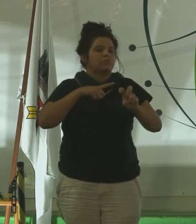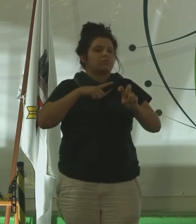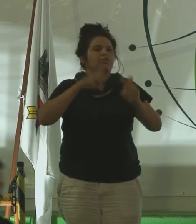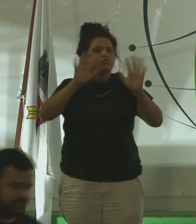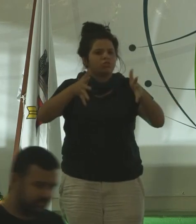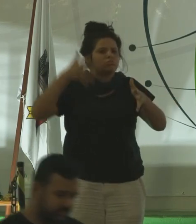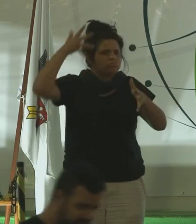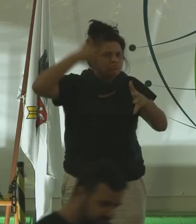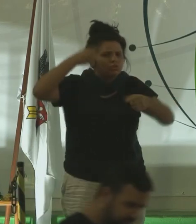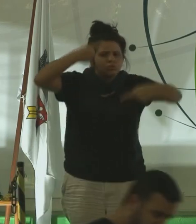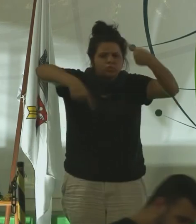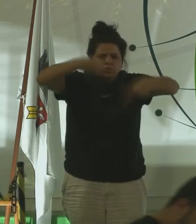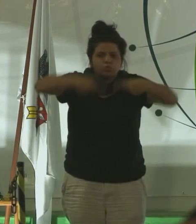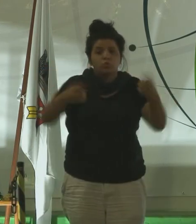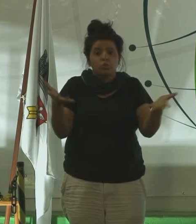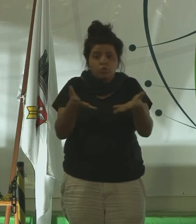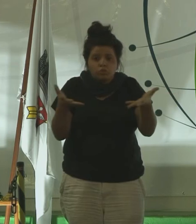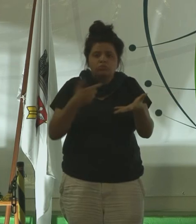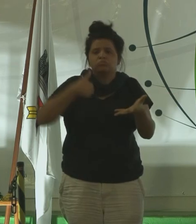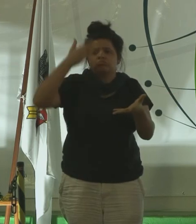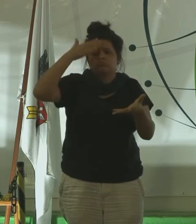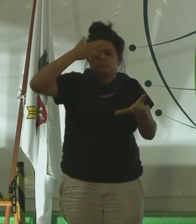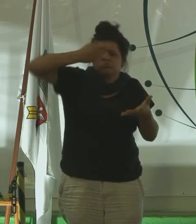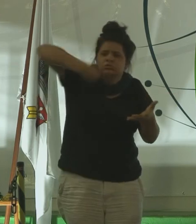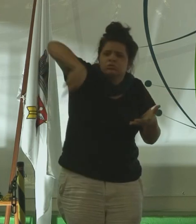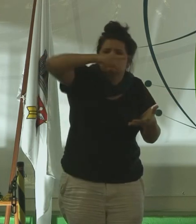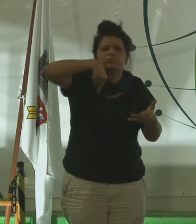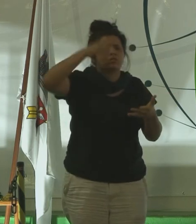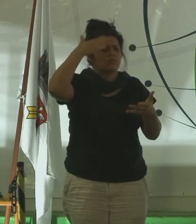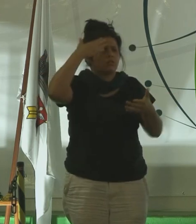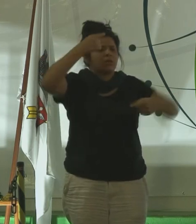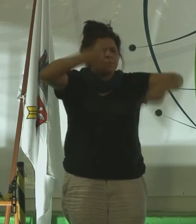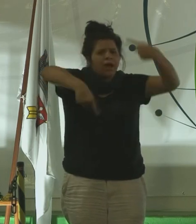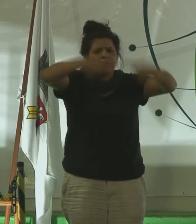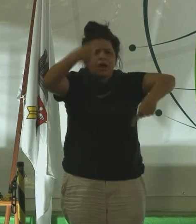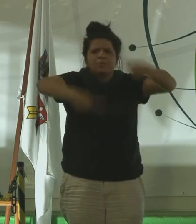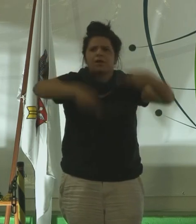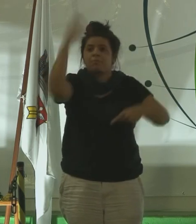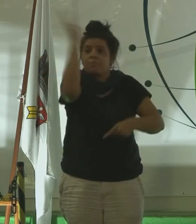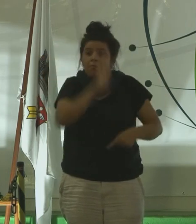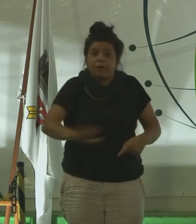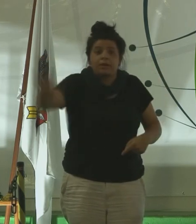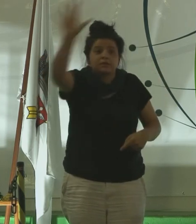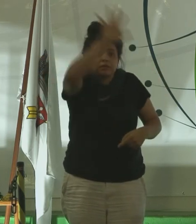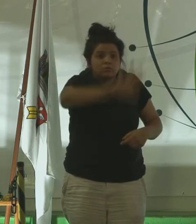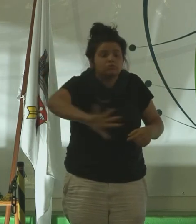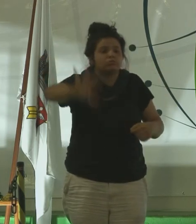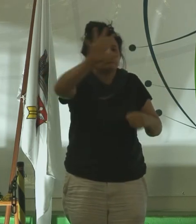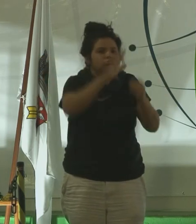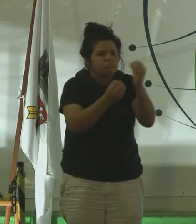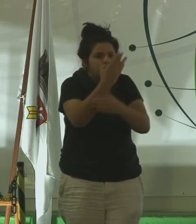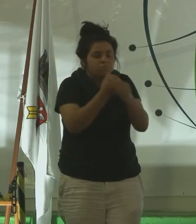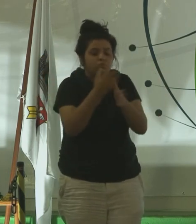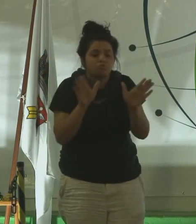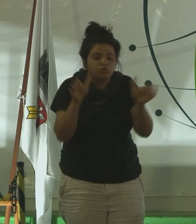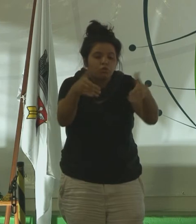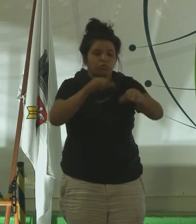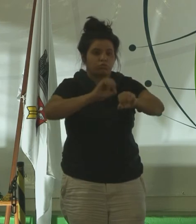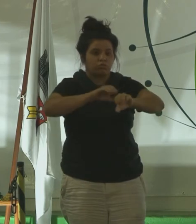estamos tentando discutir, e a gente sabe, né, existe uma discussão nacional em relação à criação do público-alvo da Educação